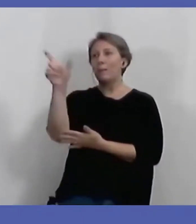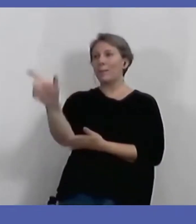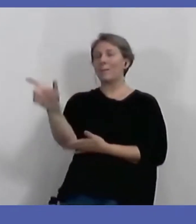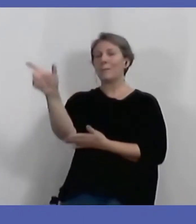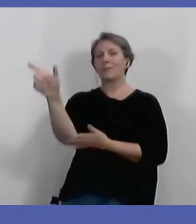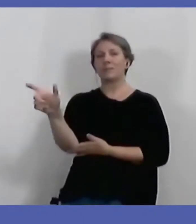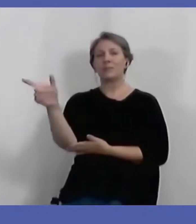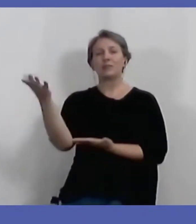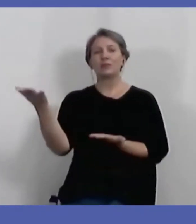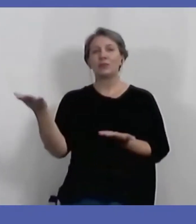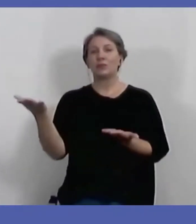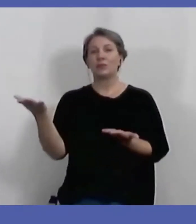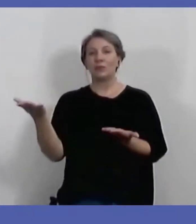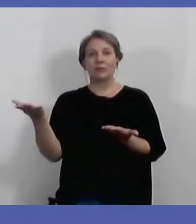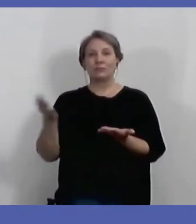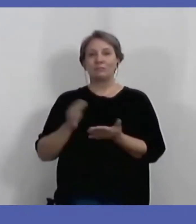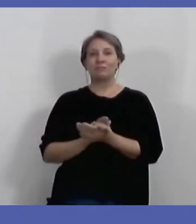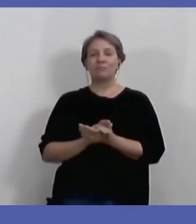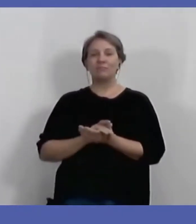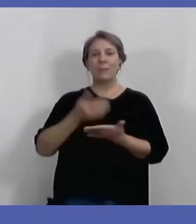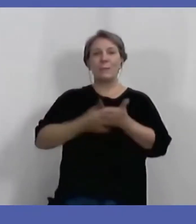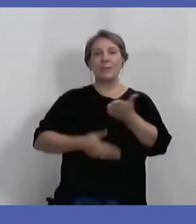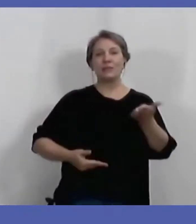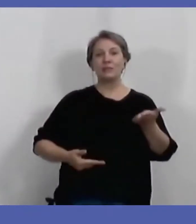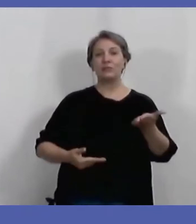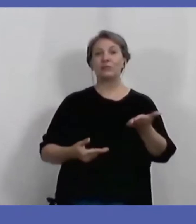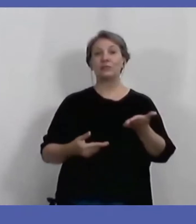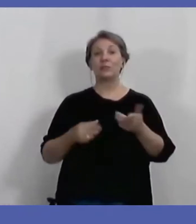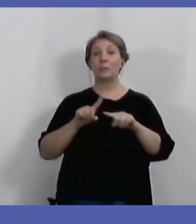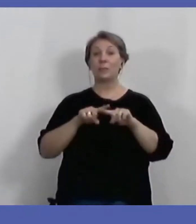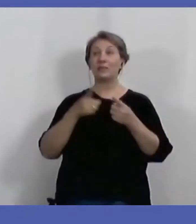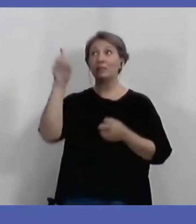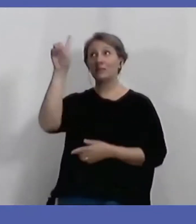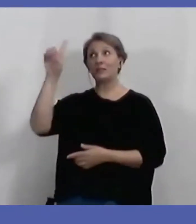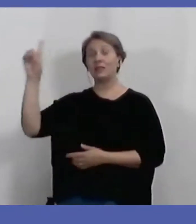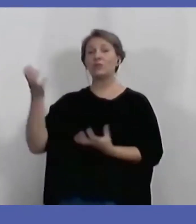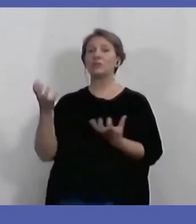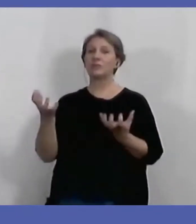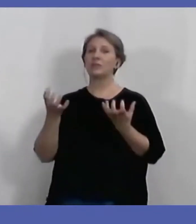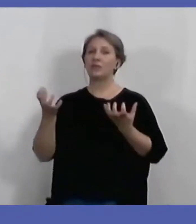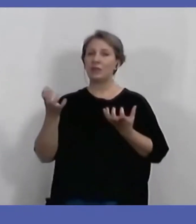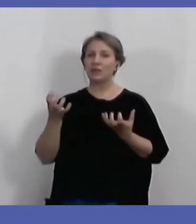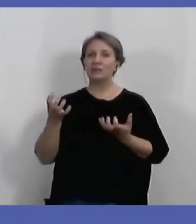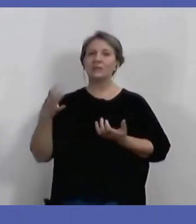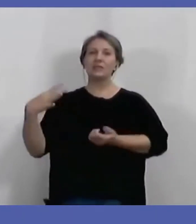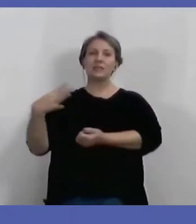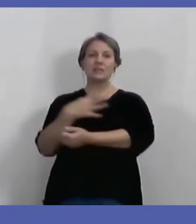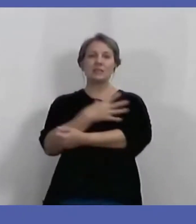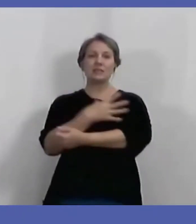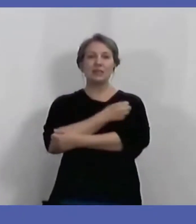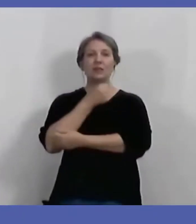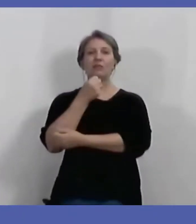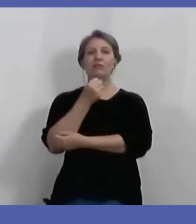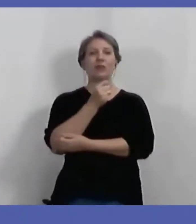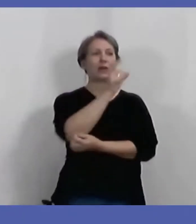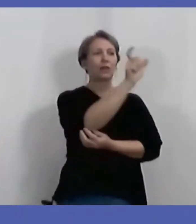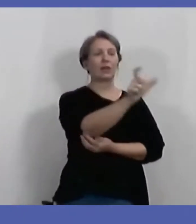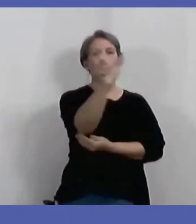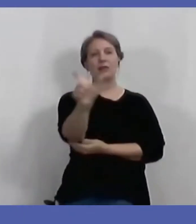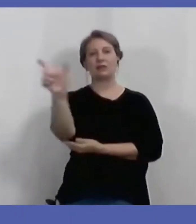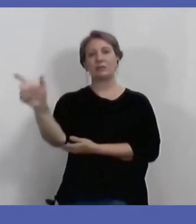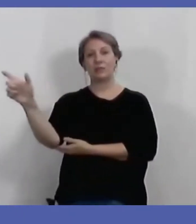quer salvá-las. Ó Senhor Jesus, use bastante. Posso orar